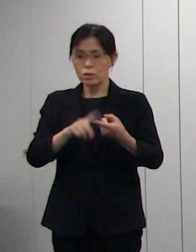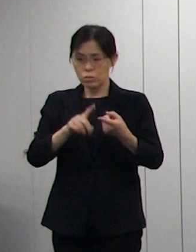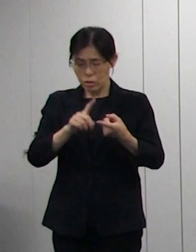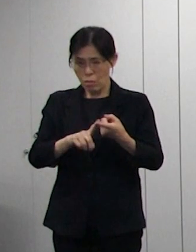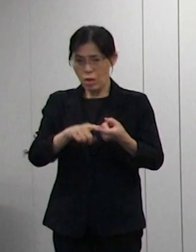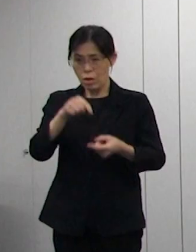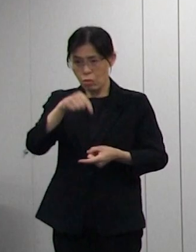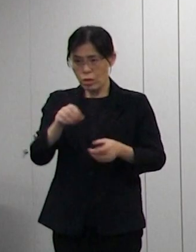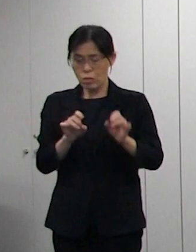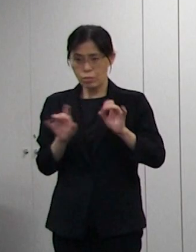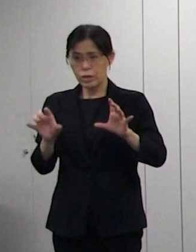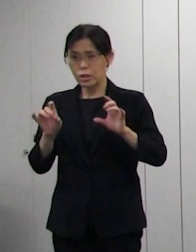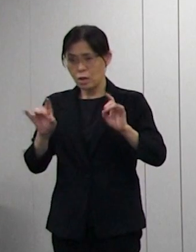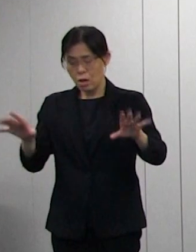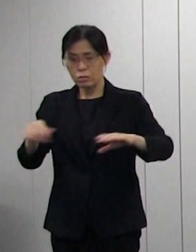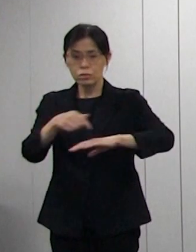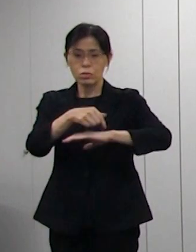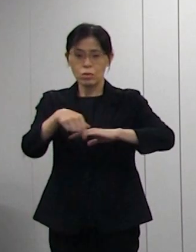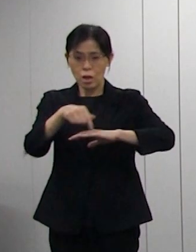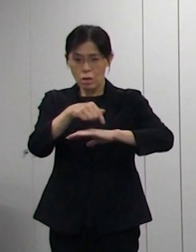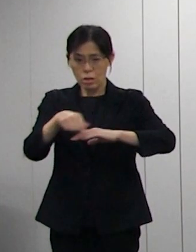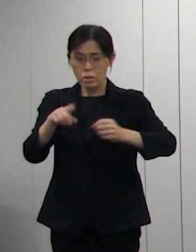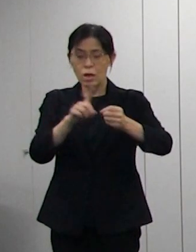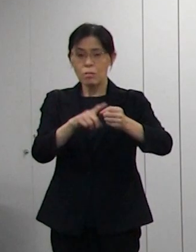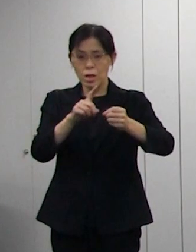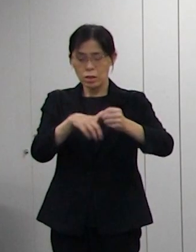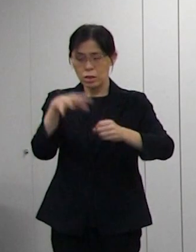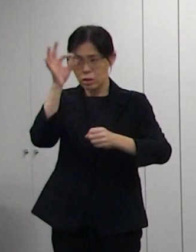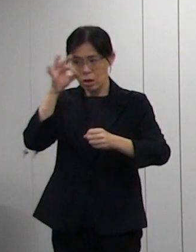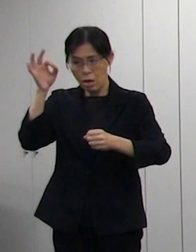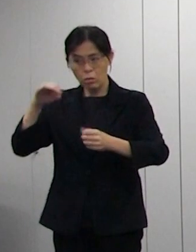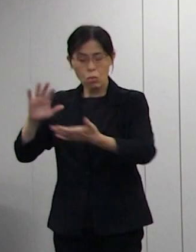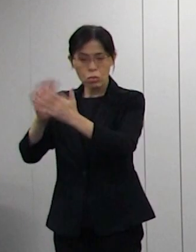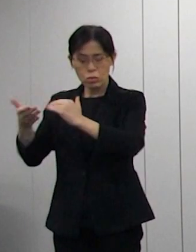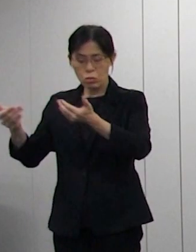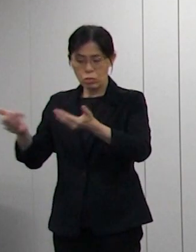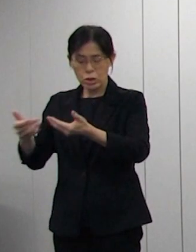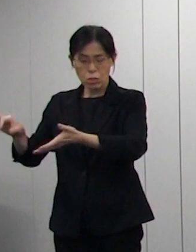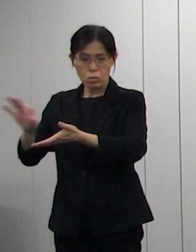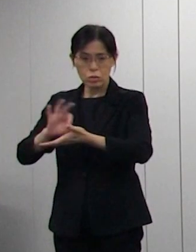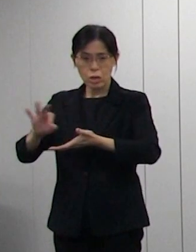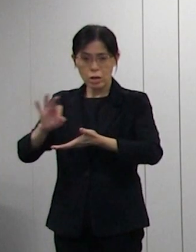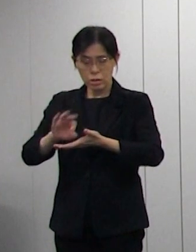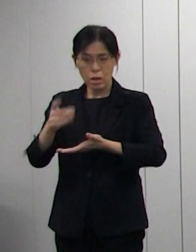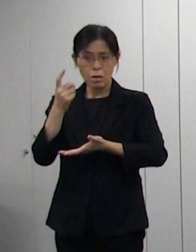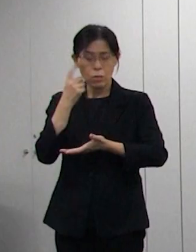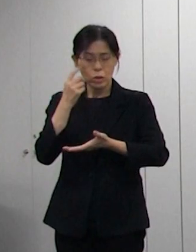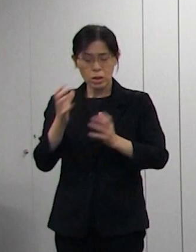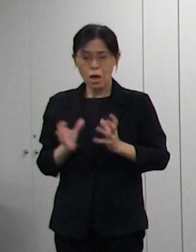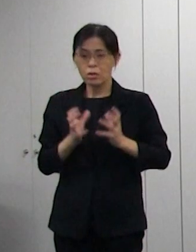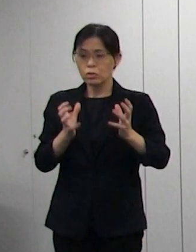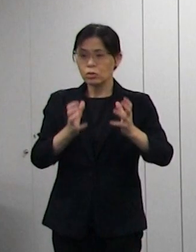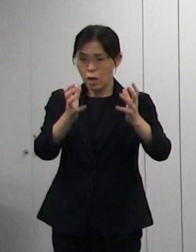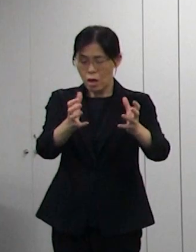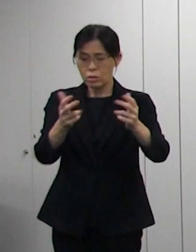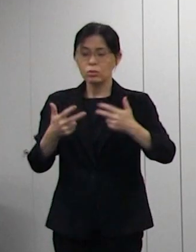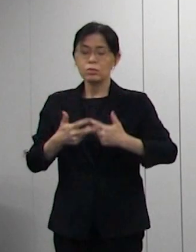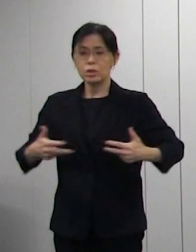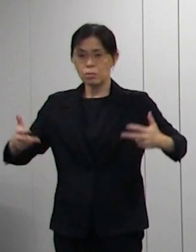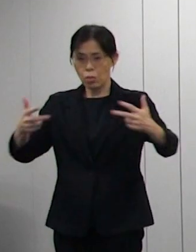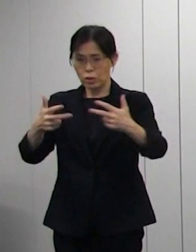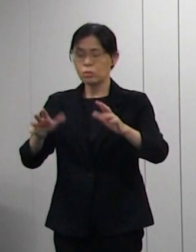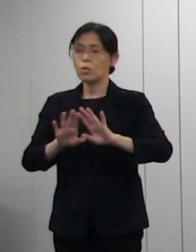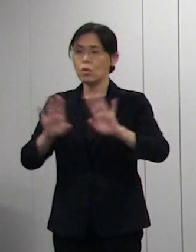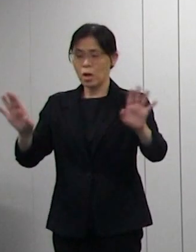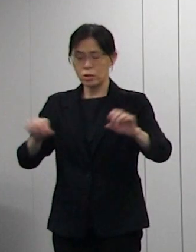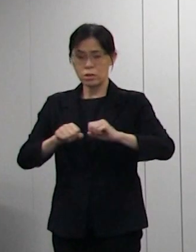ランディングを図るため、観光庁の事業を活用しモニターツアーの実施やシンポジウム等を開催する